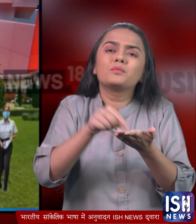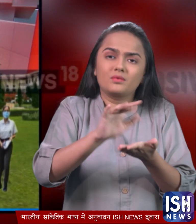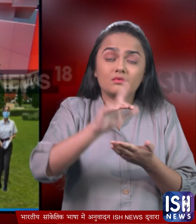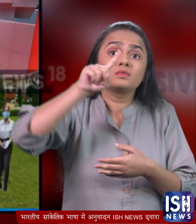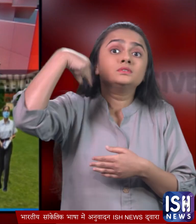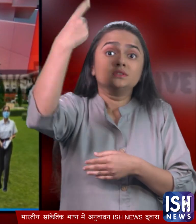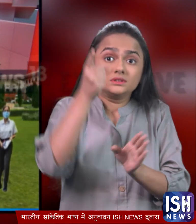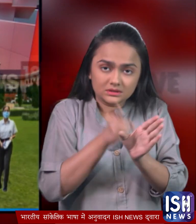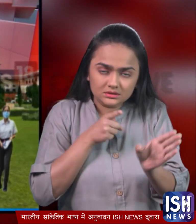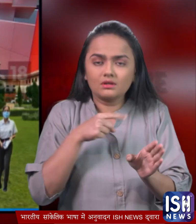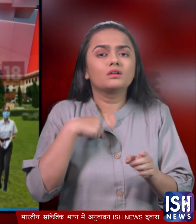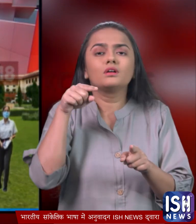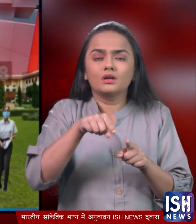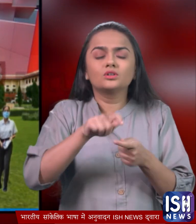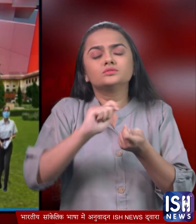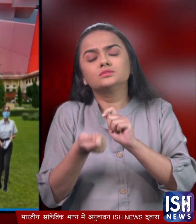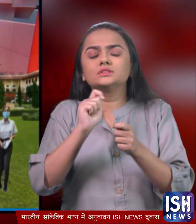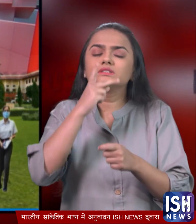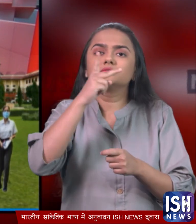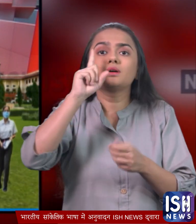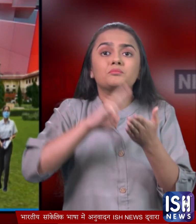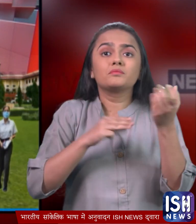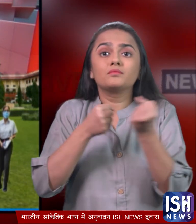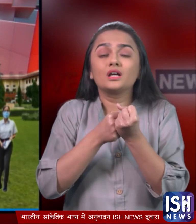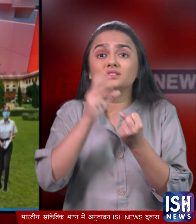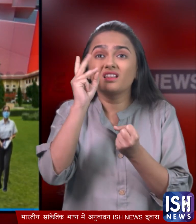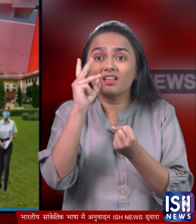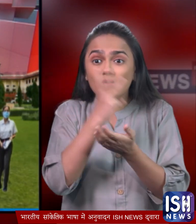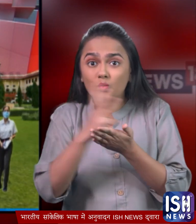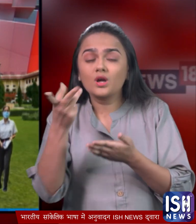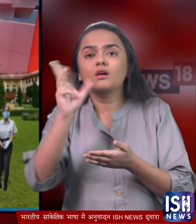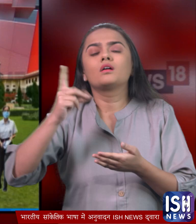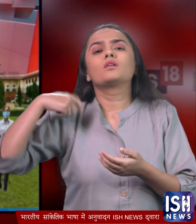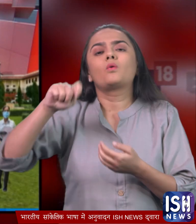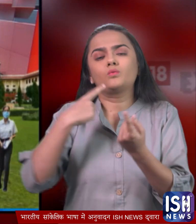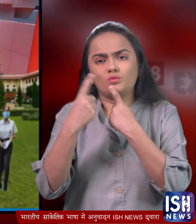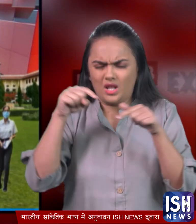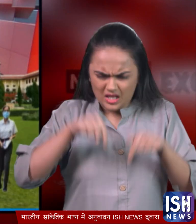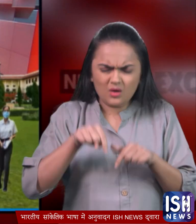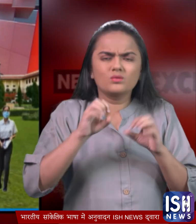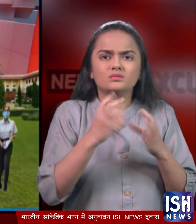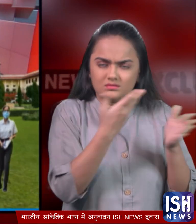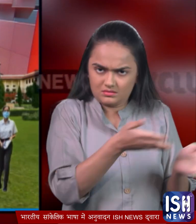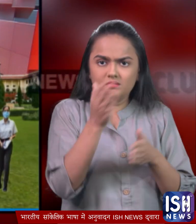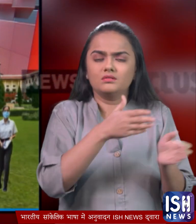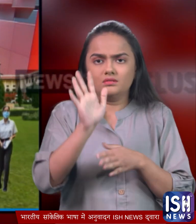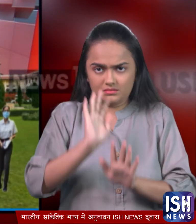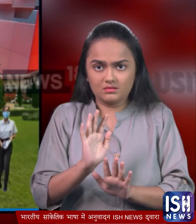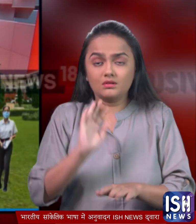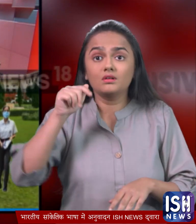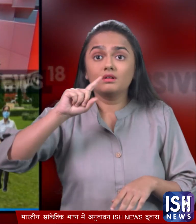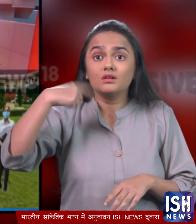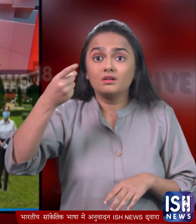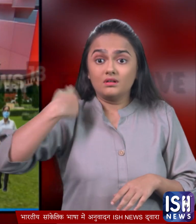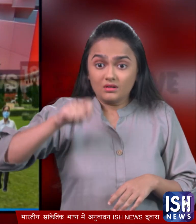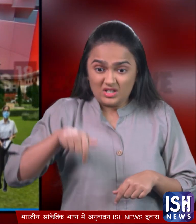है, जबकि अगले साल के लिए यह फैसला लागू होगा या नहीं, इस पर मार्च के तीसरे हफ्ते में अगली सुनवाई होगी। यानी कोर्ट के फैसले के बाद मौजूदा सत्र